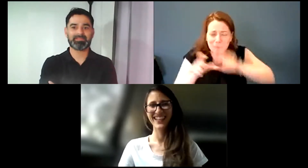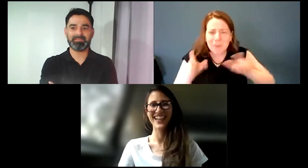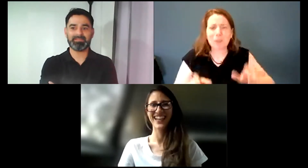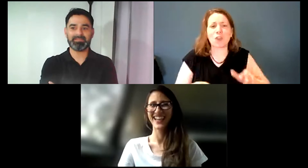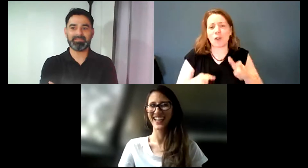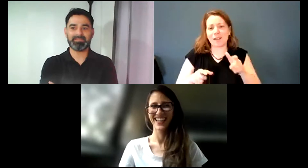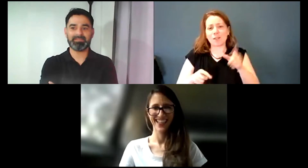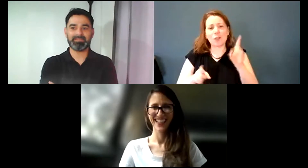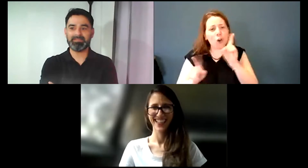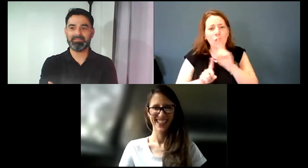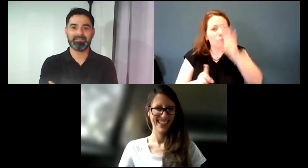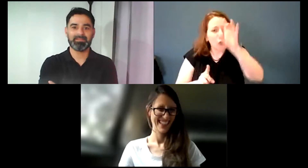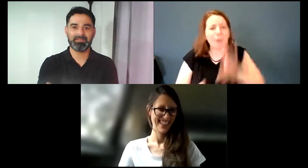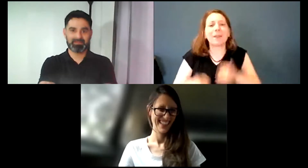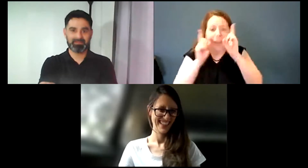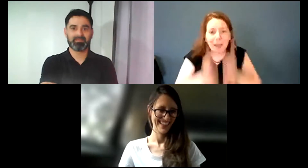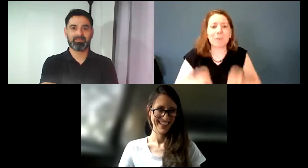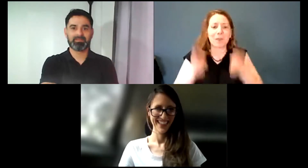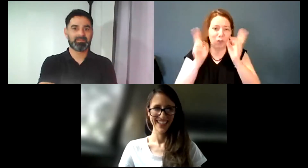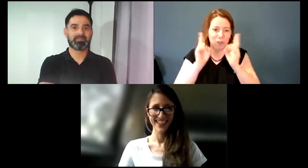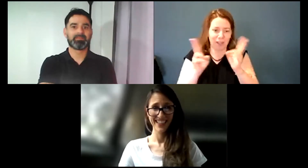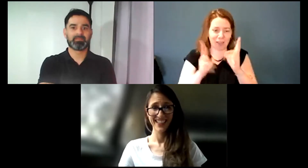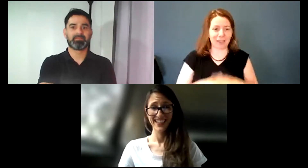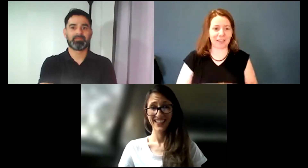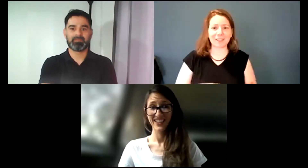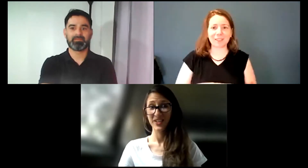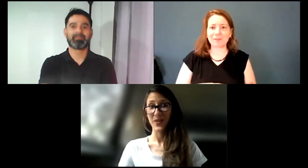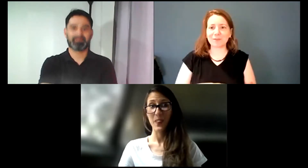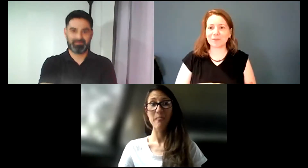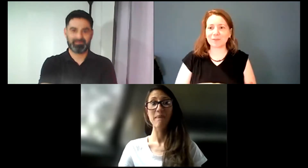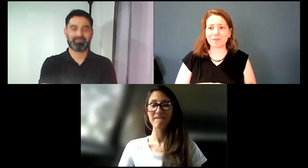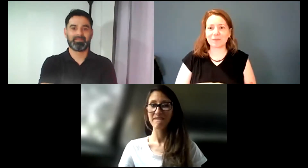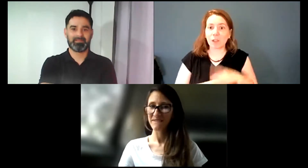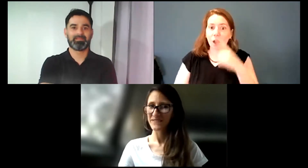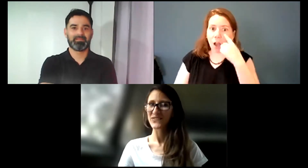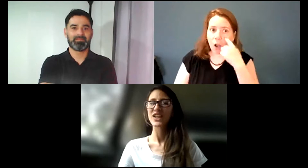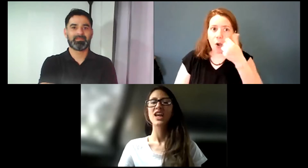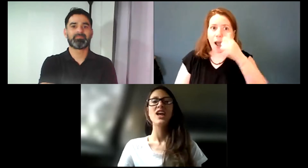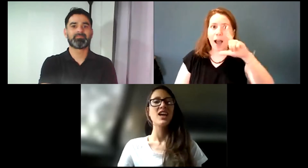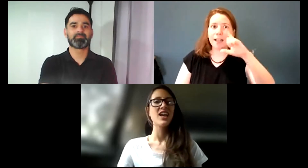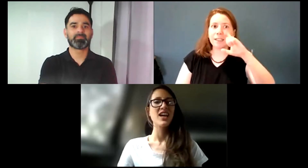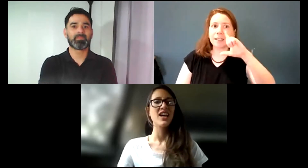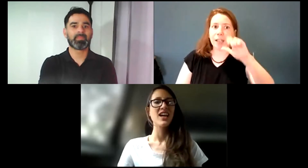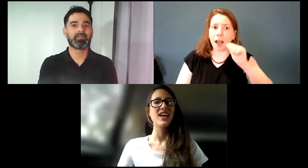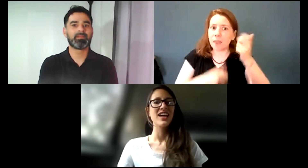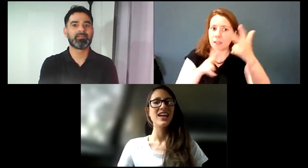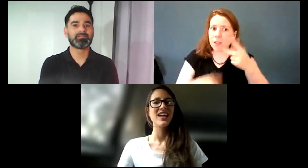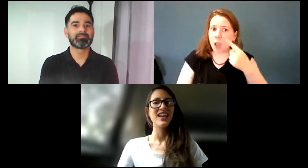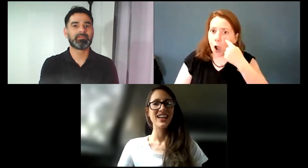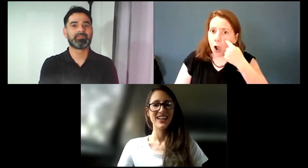Oh. Cálido, ojo que estamos esperando lengua de señas 2, Sí. Y deberían tener un tercero también.